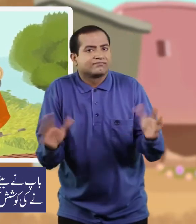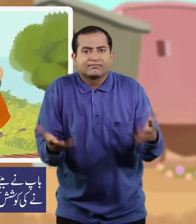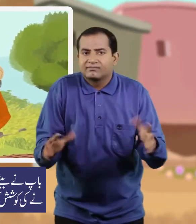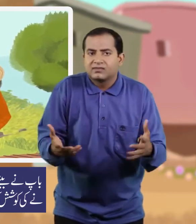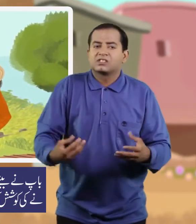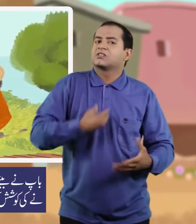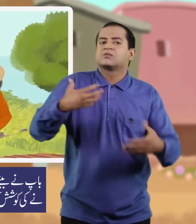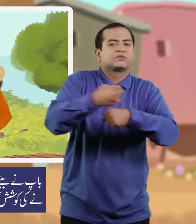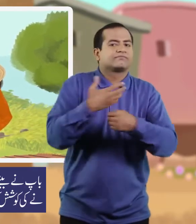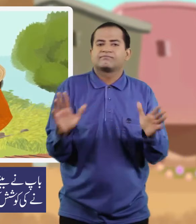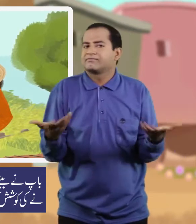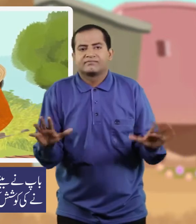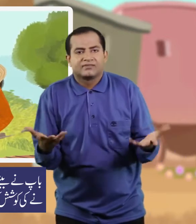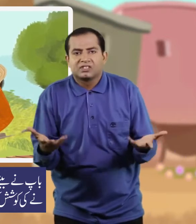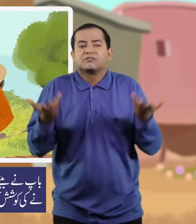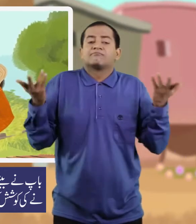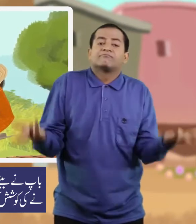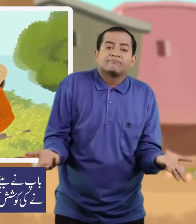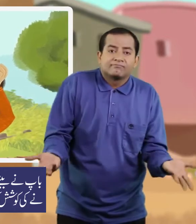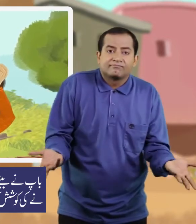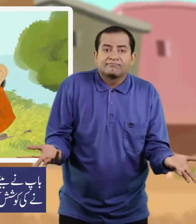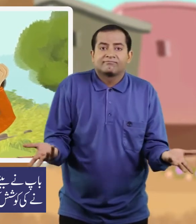तो कोई भी खुश नहीं होगा